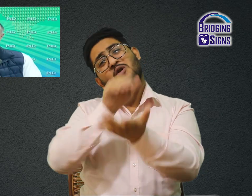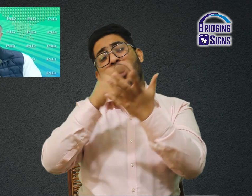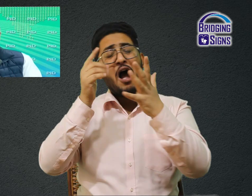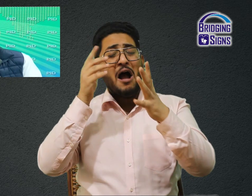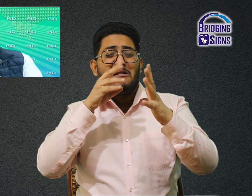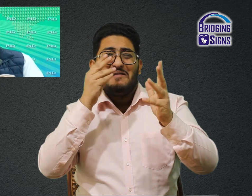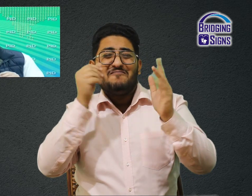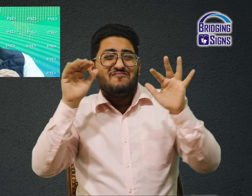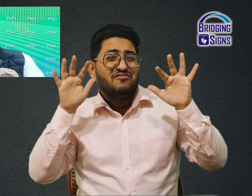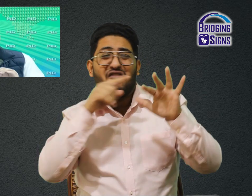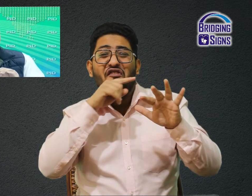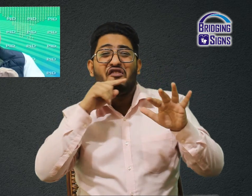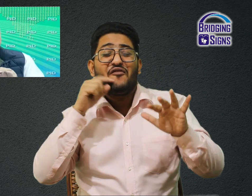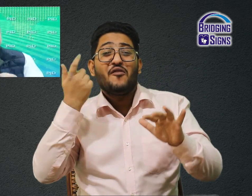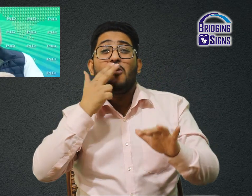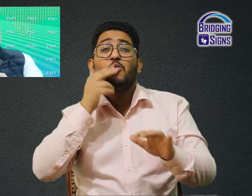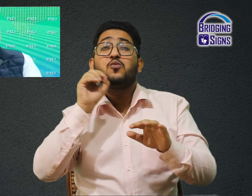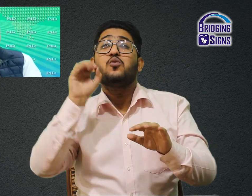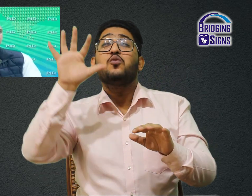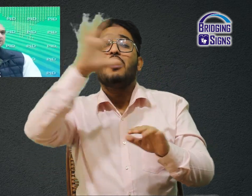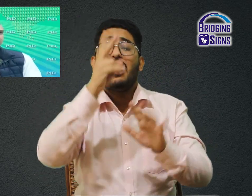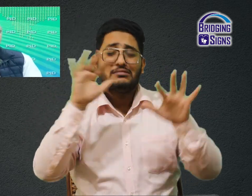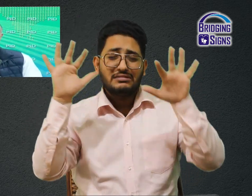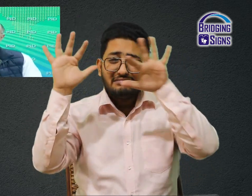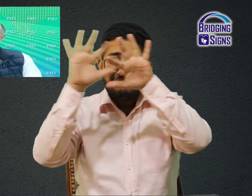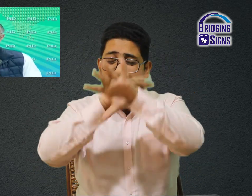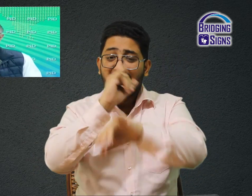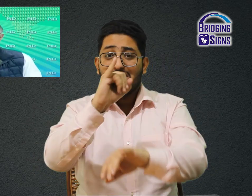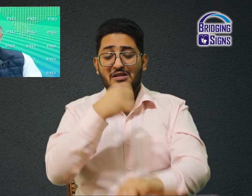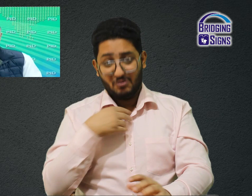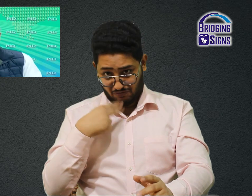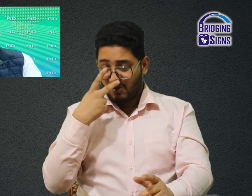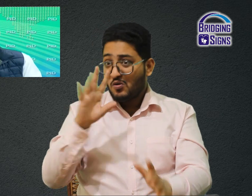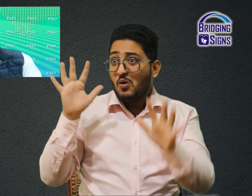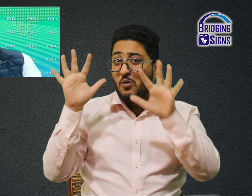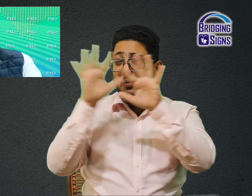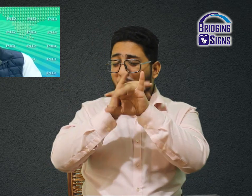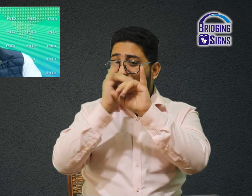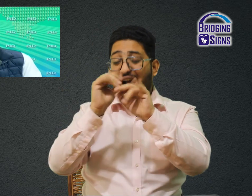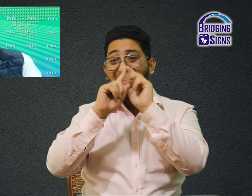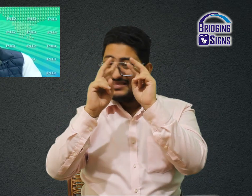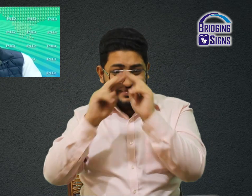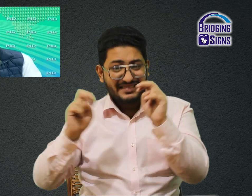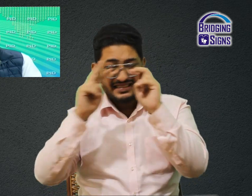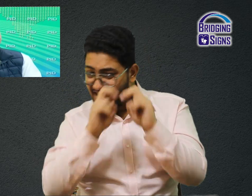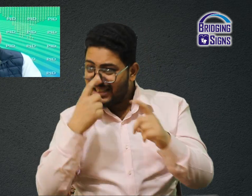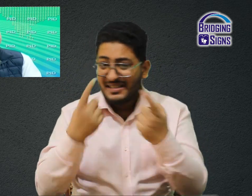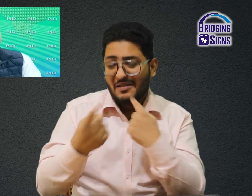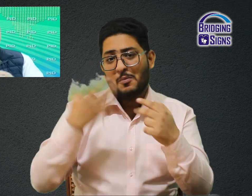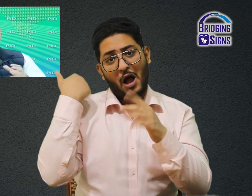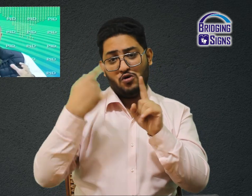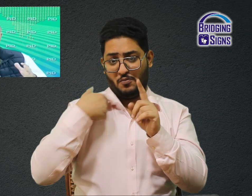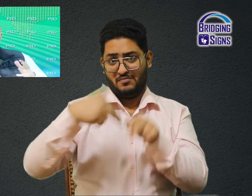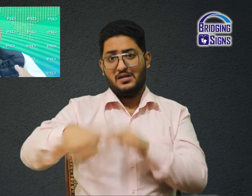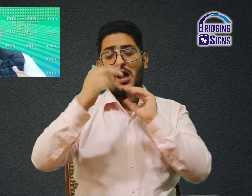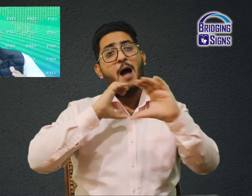आ रहा था उस वक्त। और अभी भी सुबह भी जब मैं अभी निकल रहा था तो वहाँ पर जो ऑनलाइन टीम्स थी उनके साथ भी हमारी गुफ्तगुशनीद